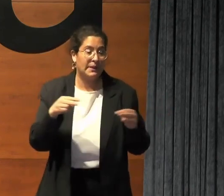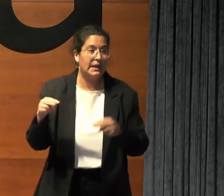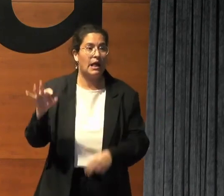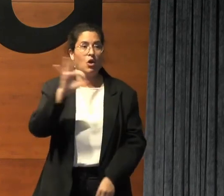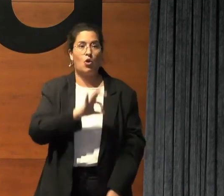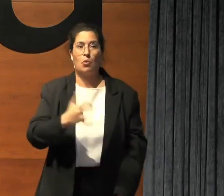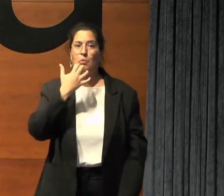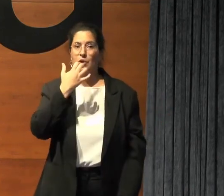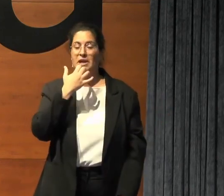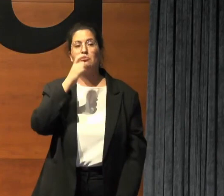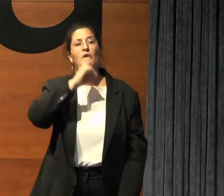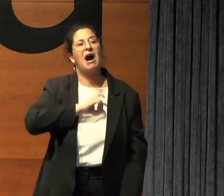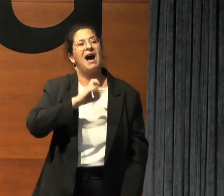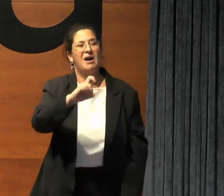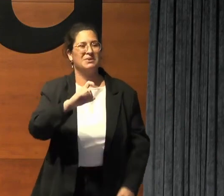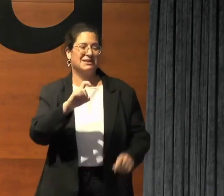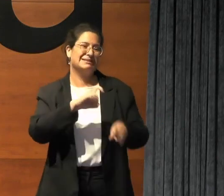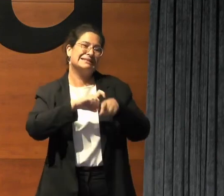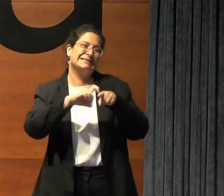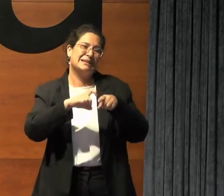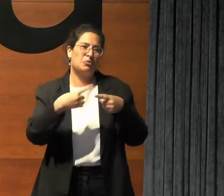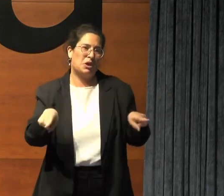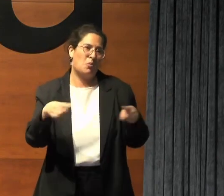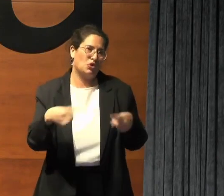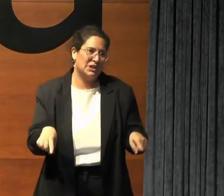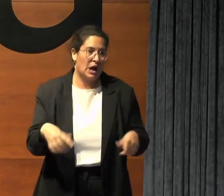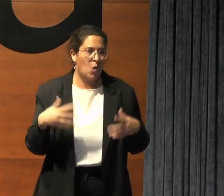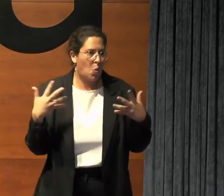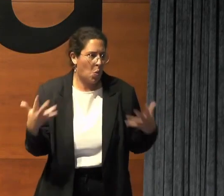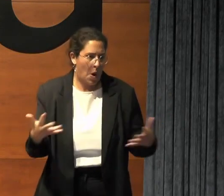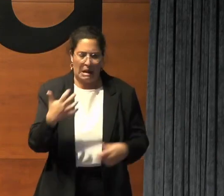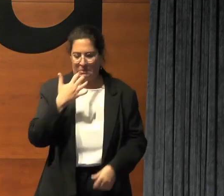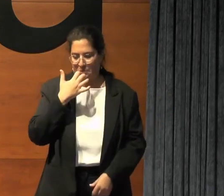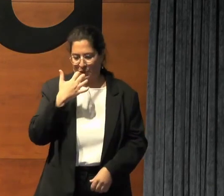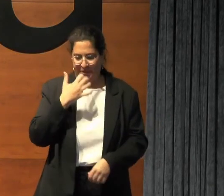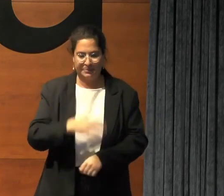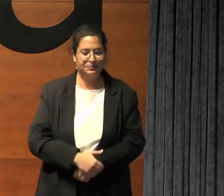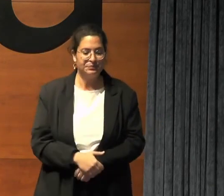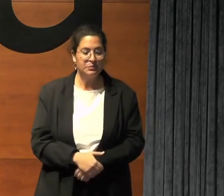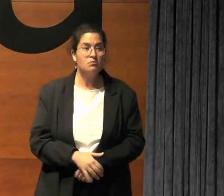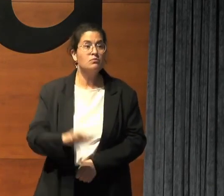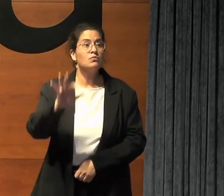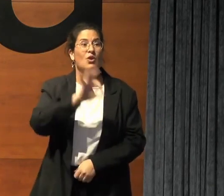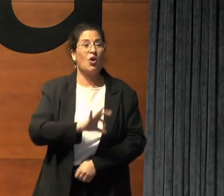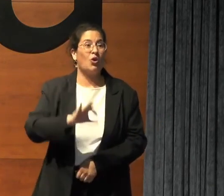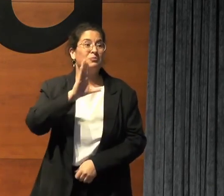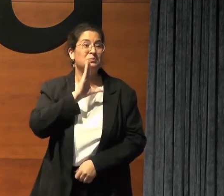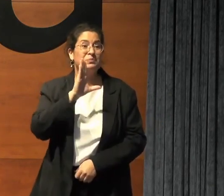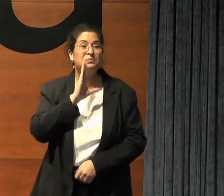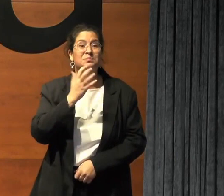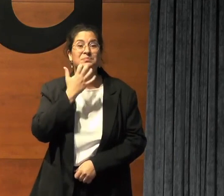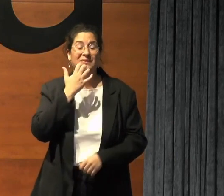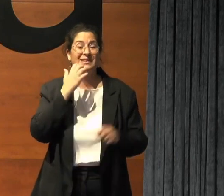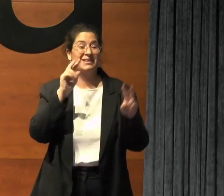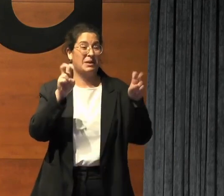seguían. Algunas avisaban incluso qué tipo de música estaba sonando.